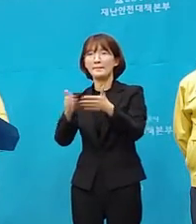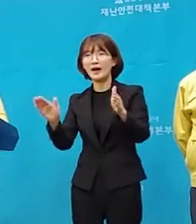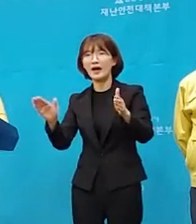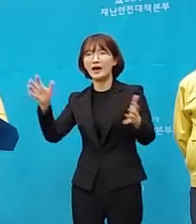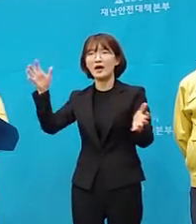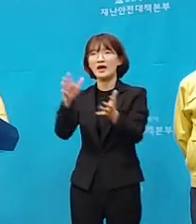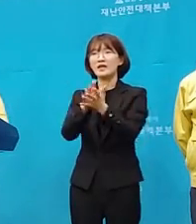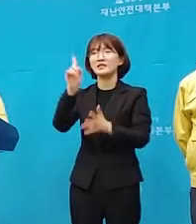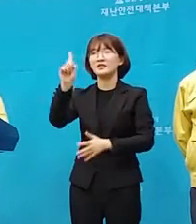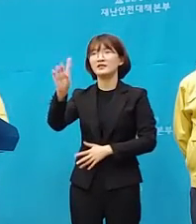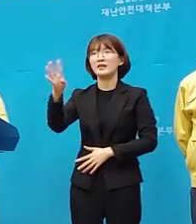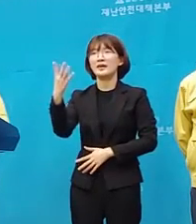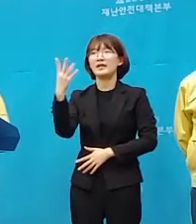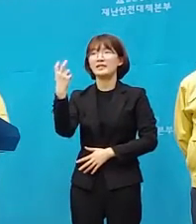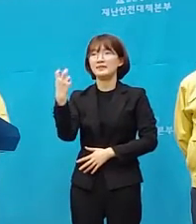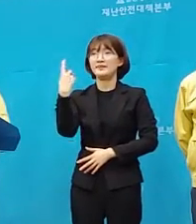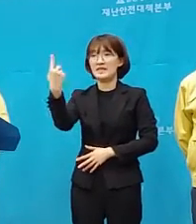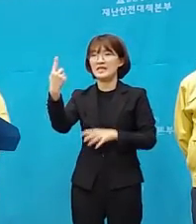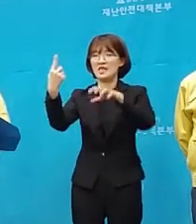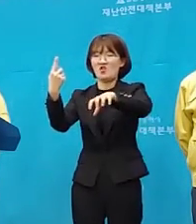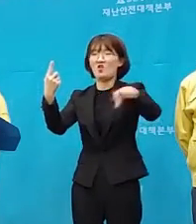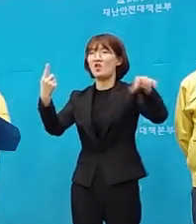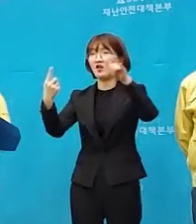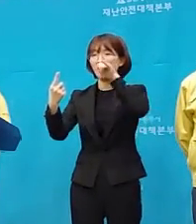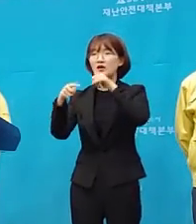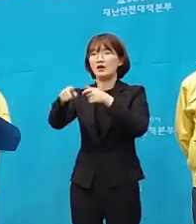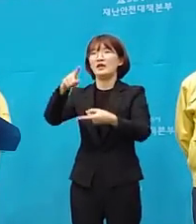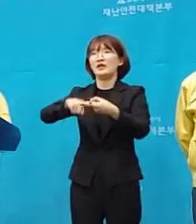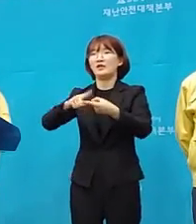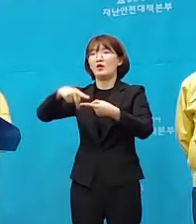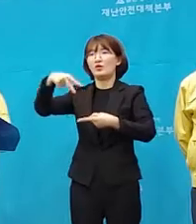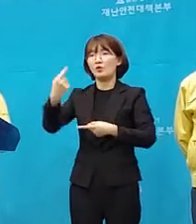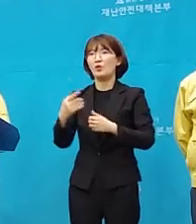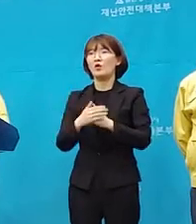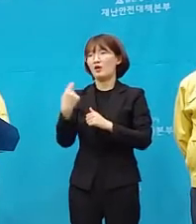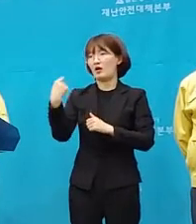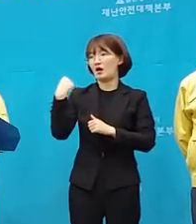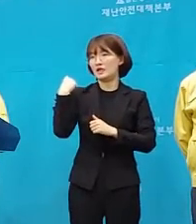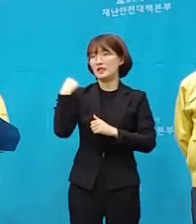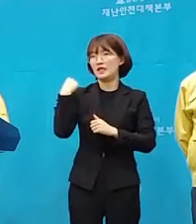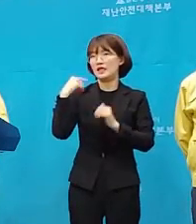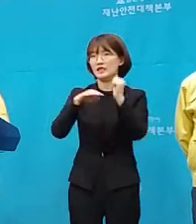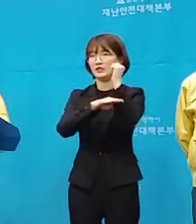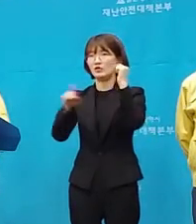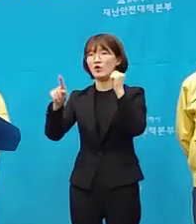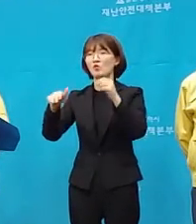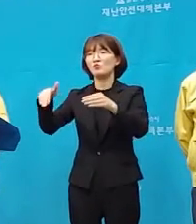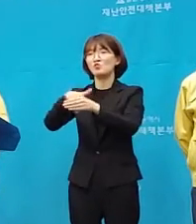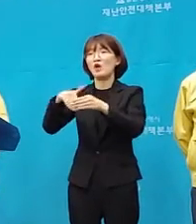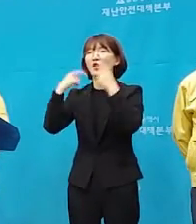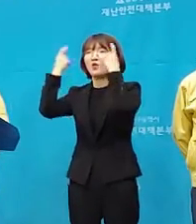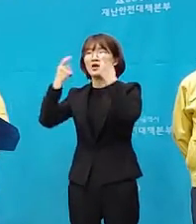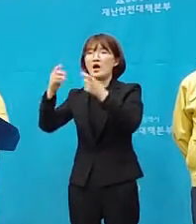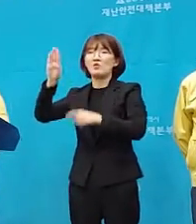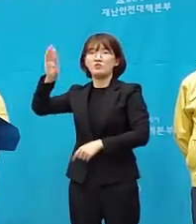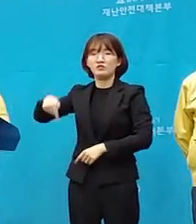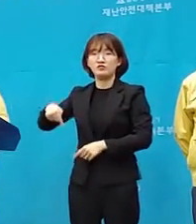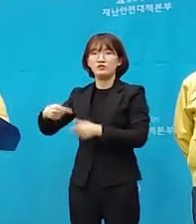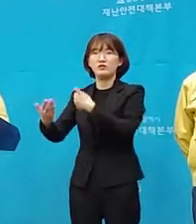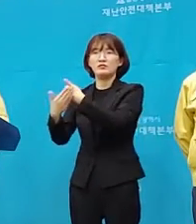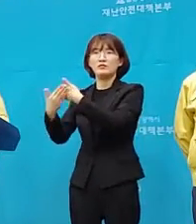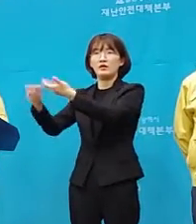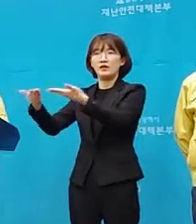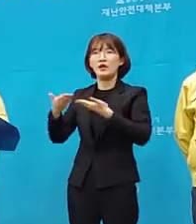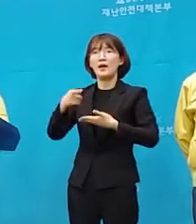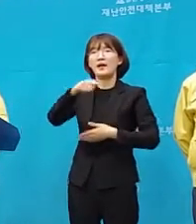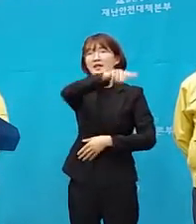합해가지고 1421개소가 있습니다. 여기에 대해가지고 어제 날짜로 문화관광부에서 지침이 내려왔습니다.